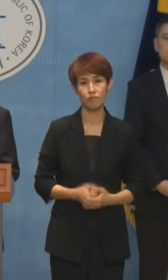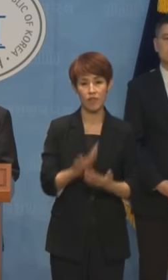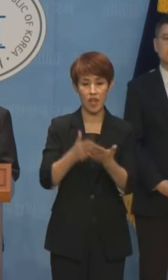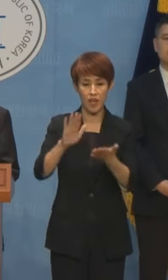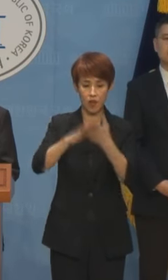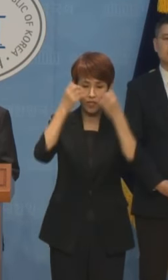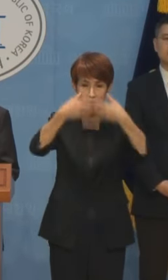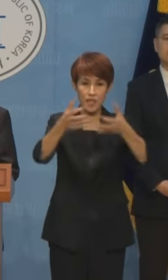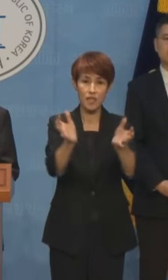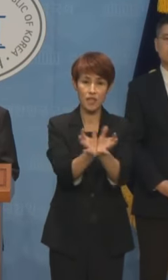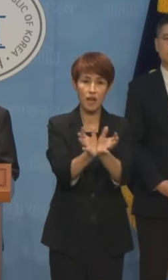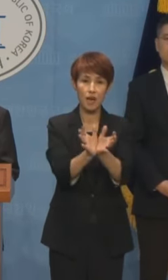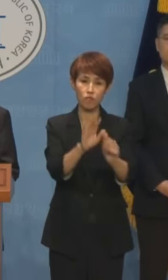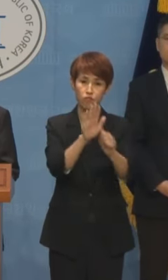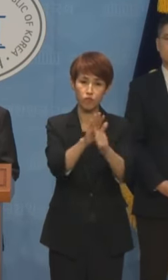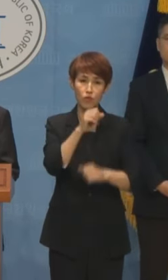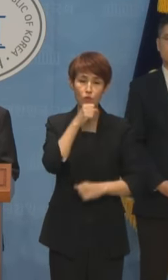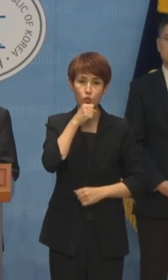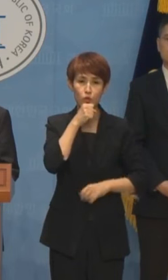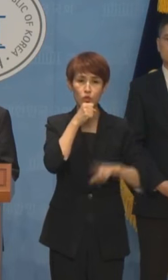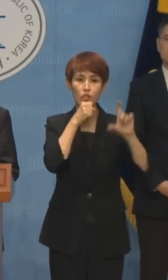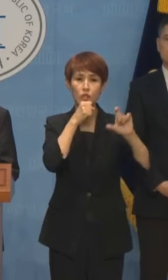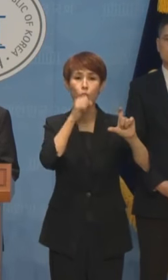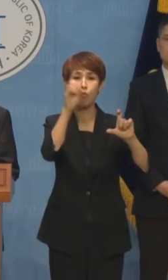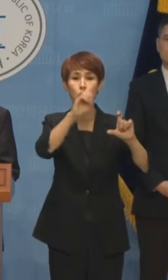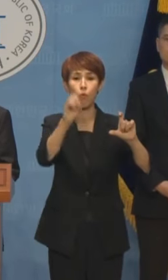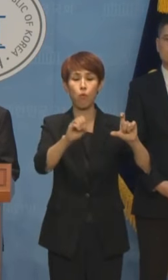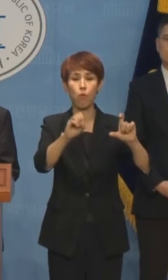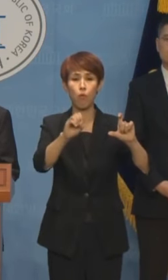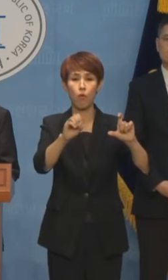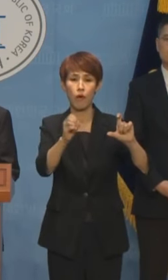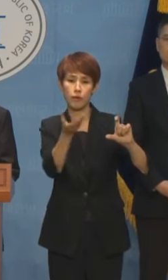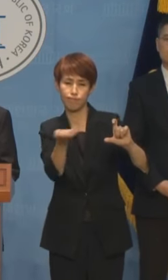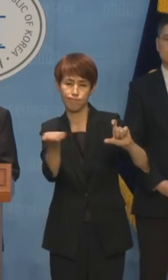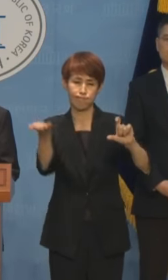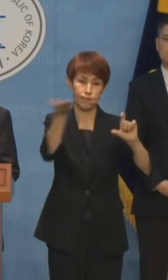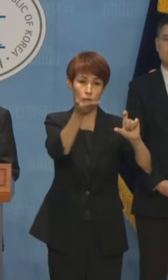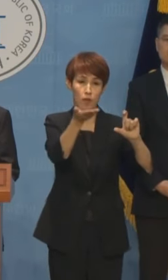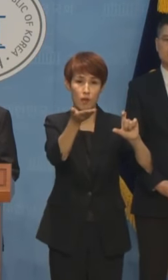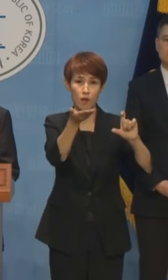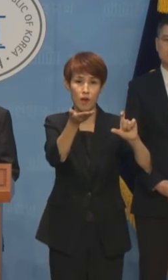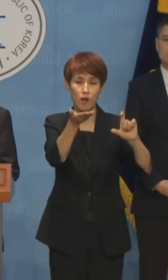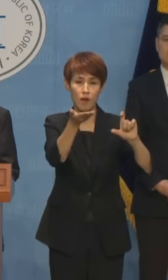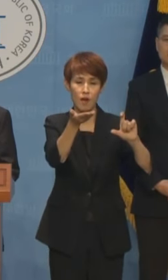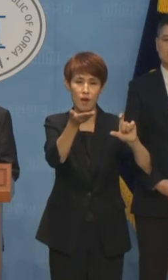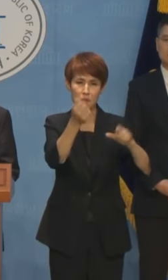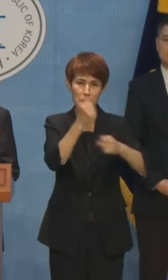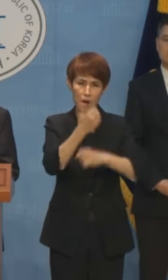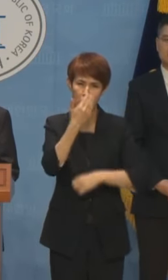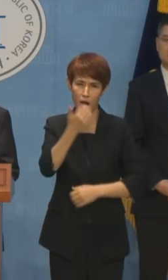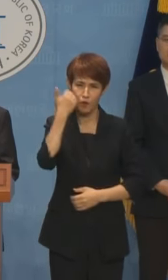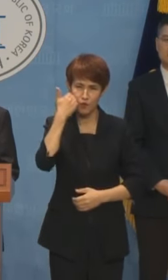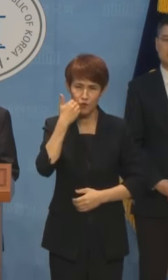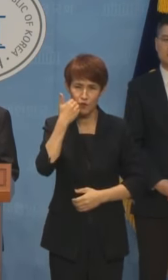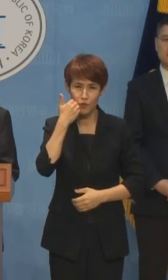개혁신당 지지율을 15% 이상 끌어올릴 수가 있는지가